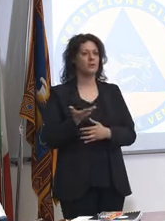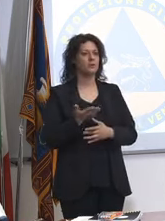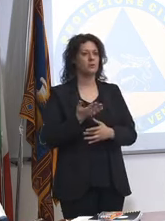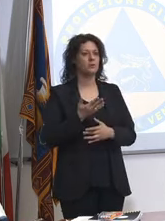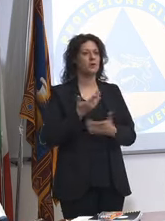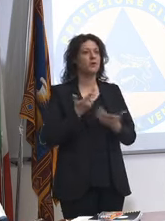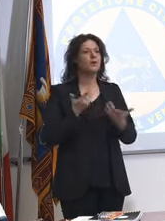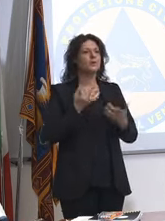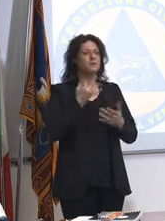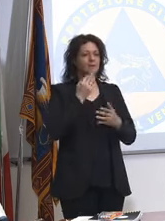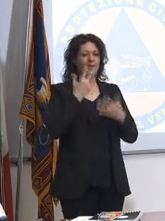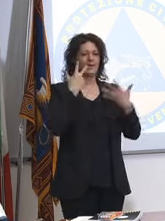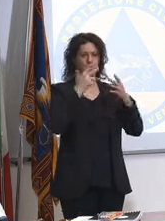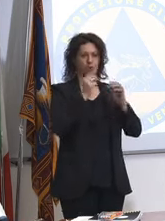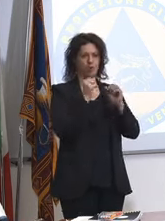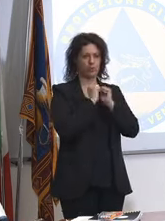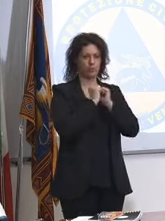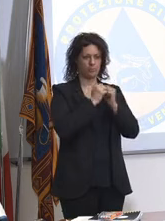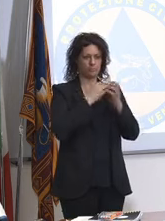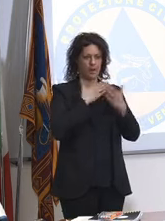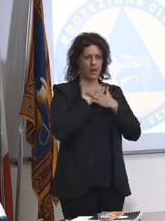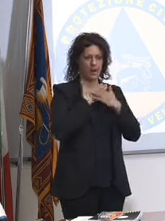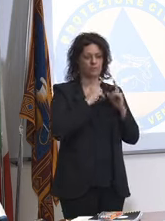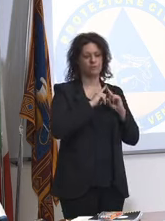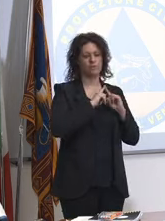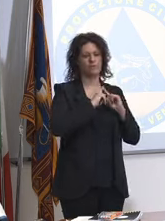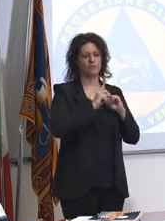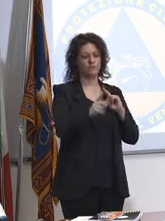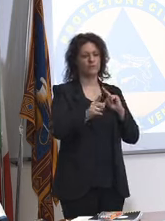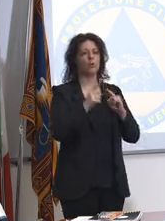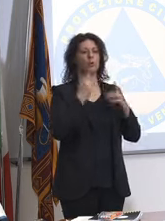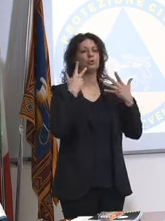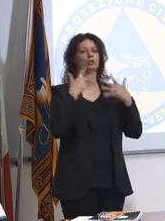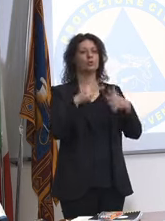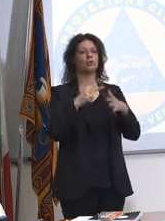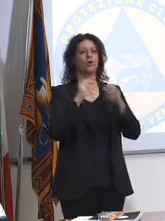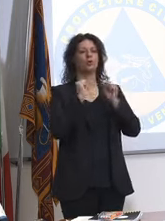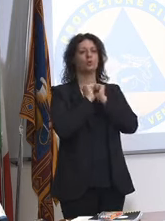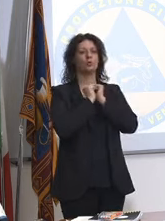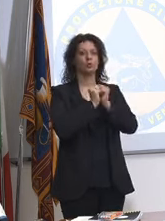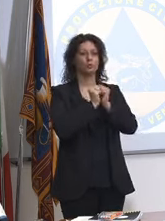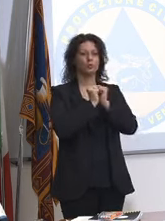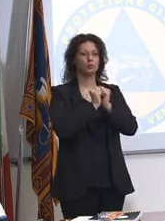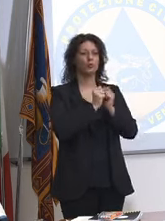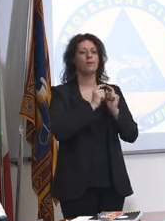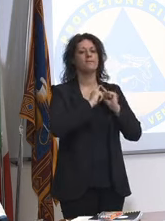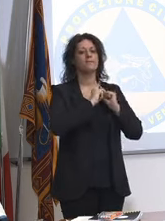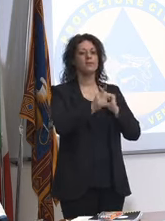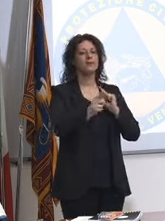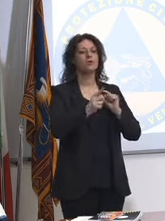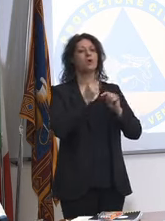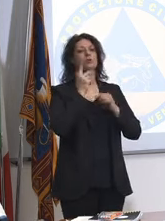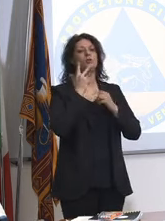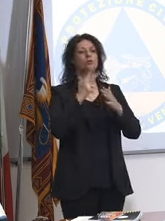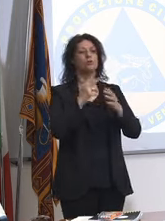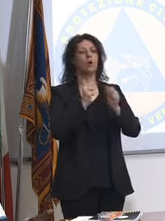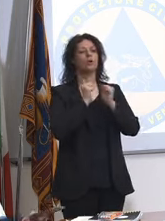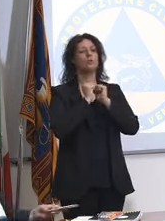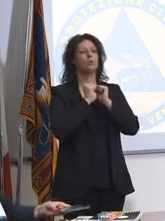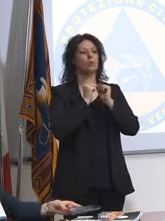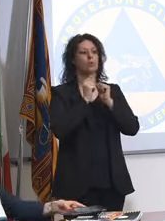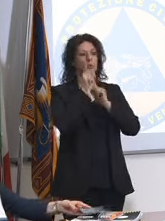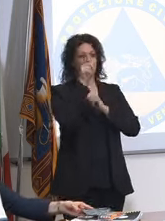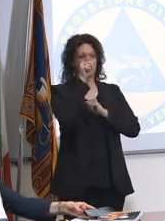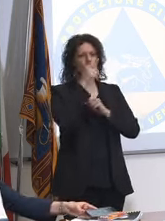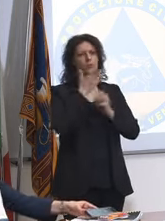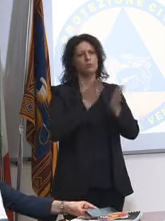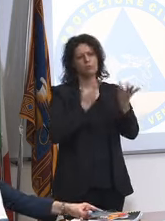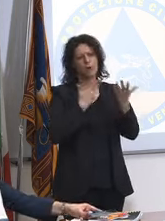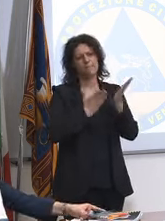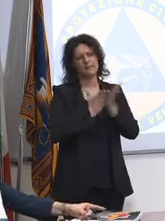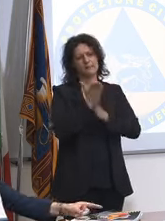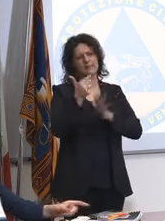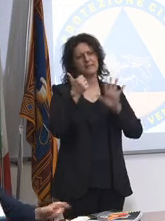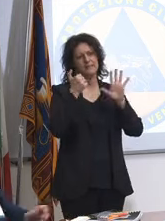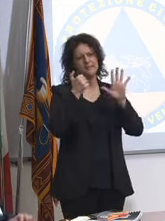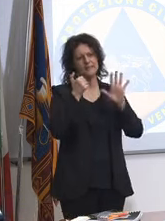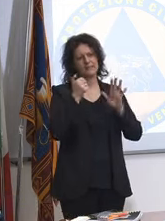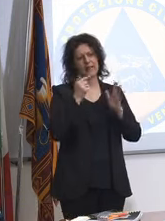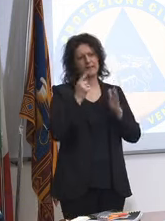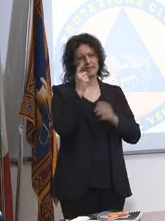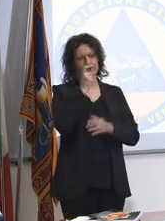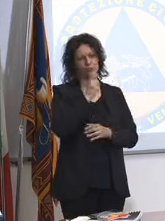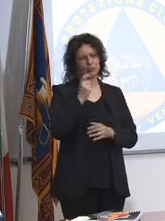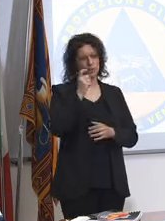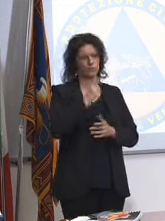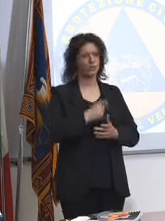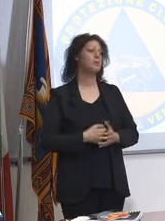18 giugno un mese, 18 luglio due mesi, guarda caso i 60 giorni e già avanzano ancora. Ma i 60 giorni sono legati allo scioglimento del Consiglio